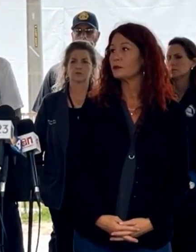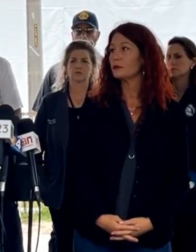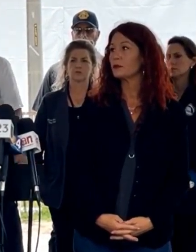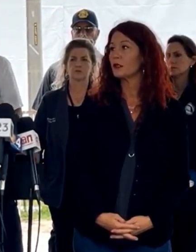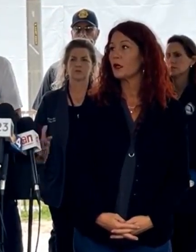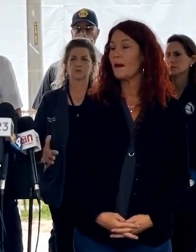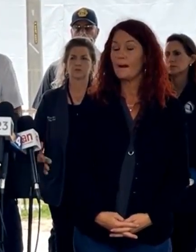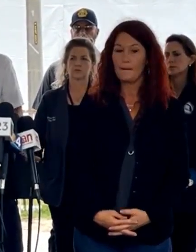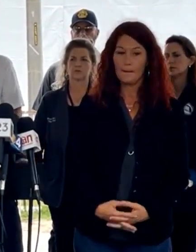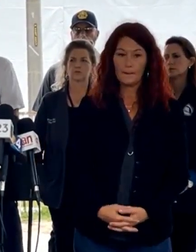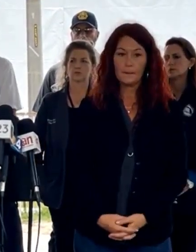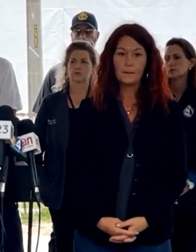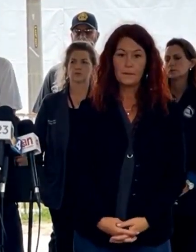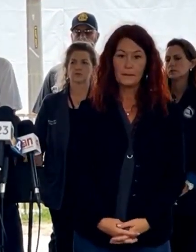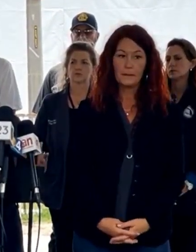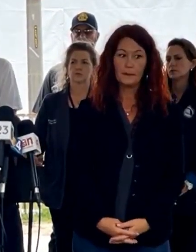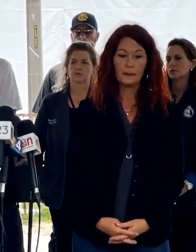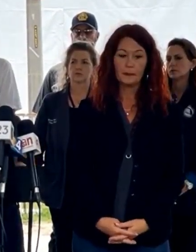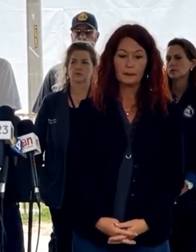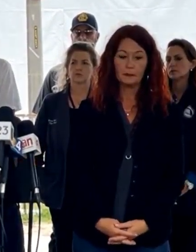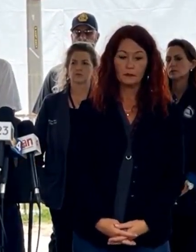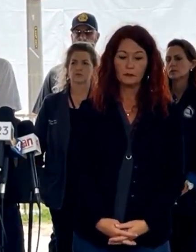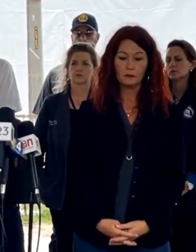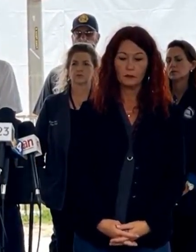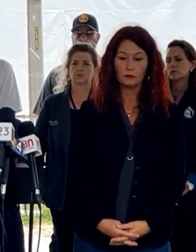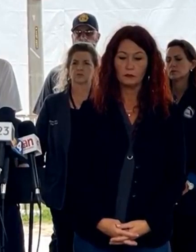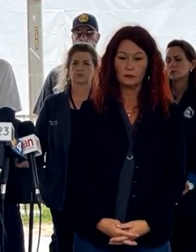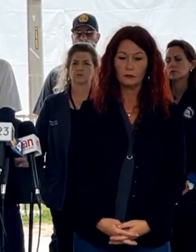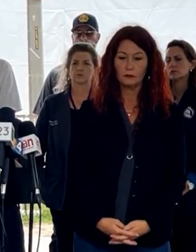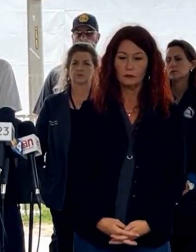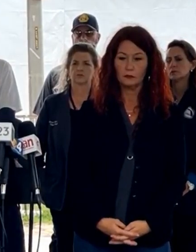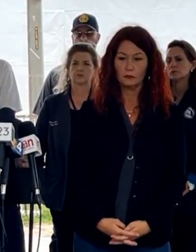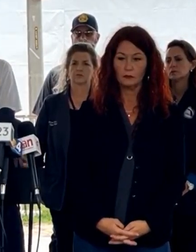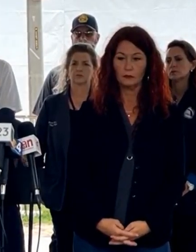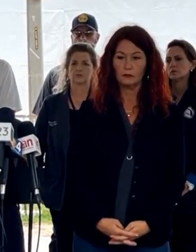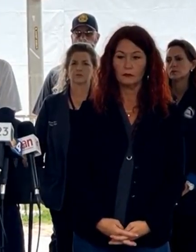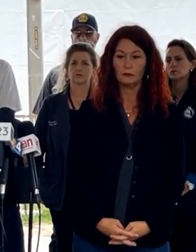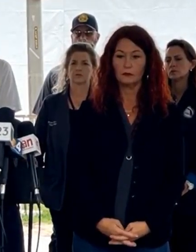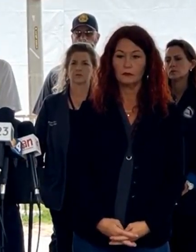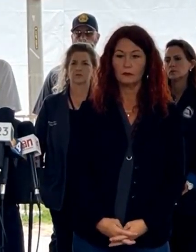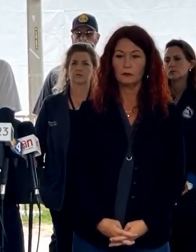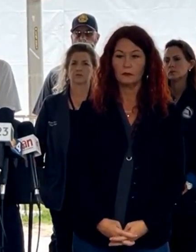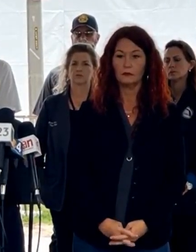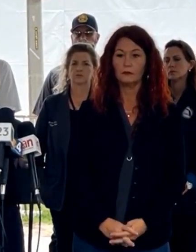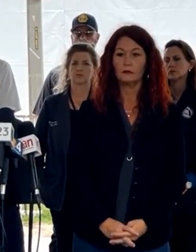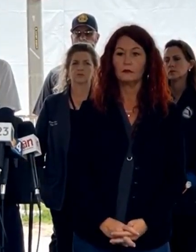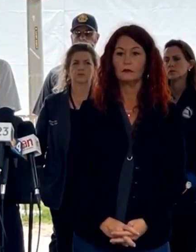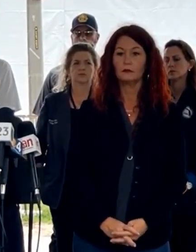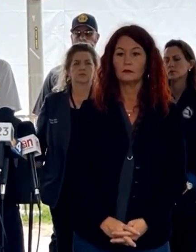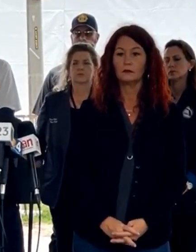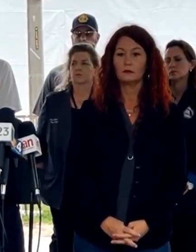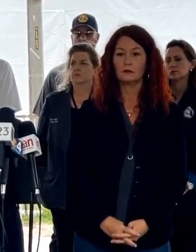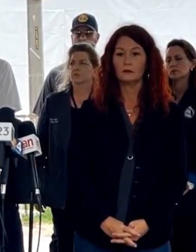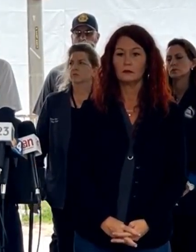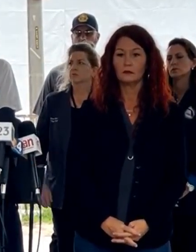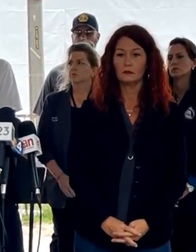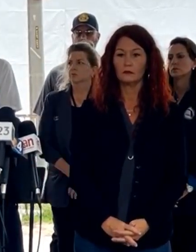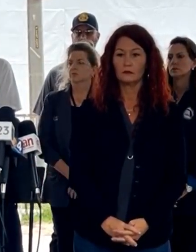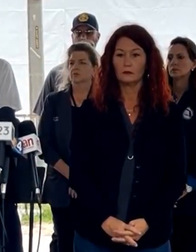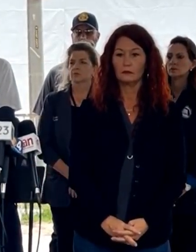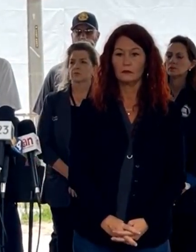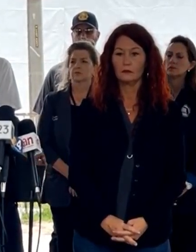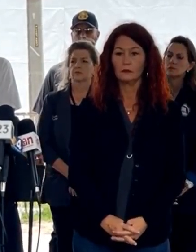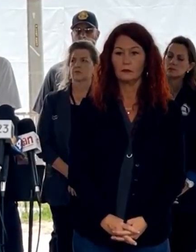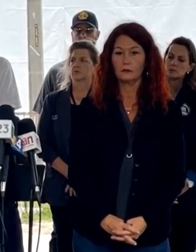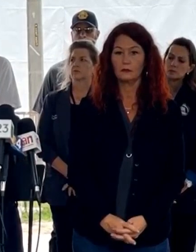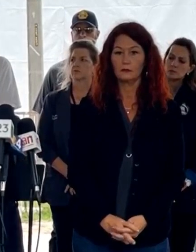encontrando víctimas fallecidas, restos humanos. Entonces, de todas formas, el proceso en sí no ha cambiado mucho. Esto no va a